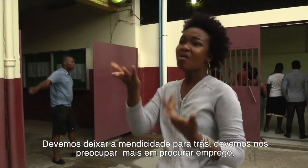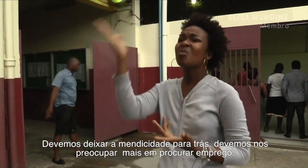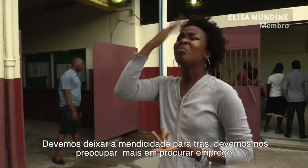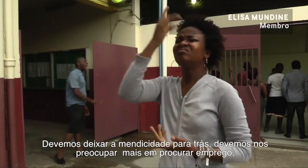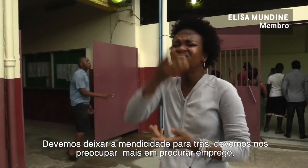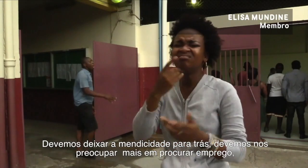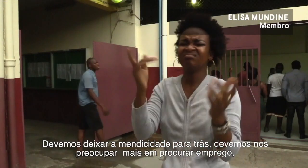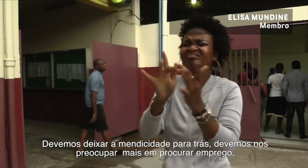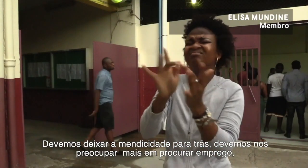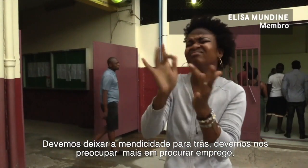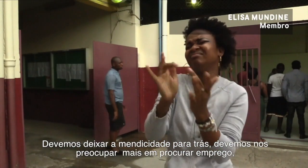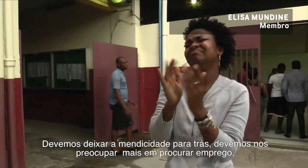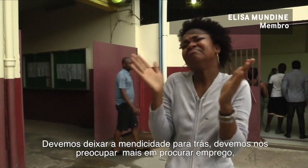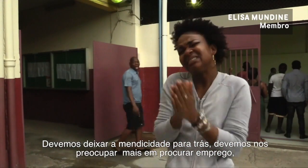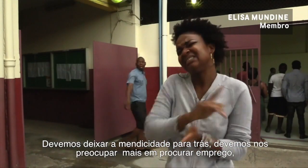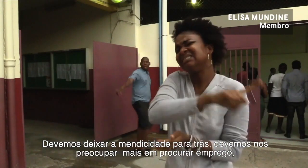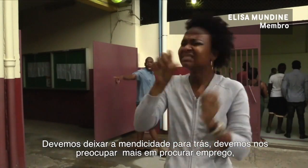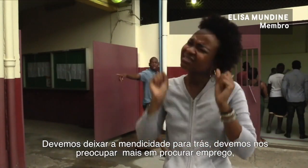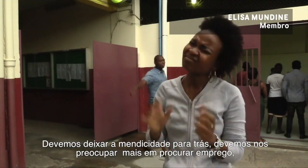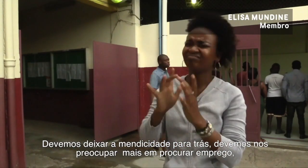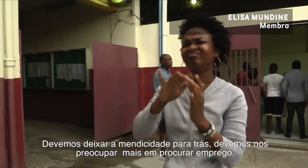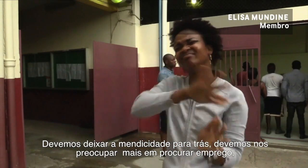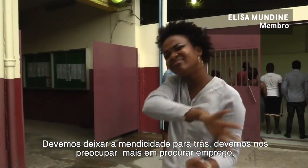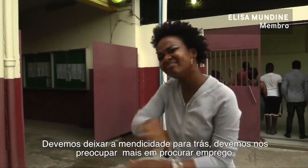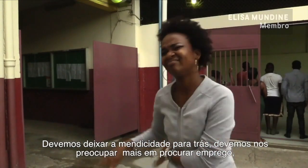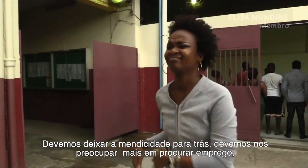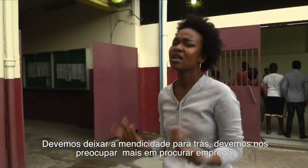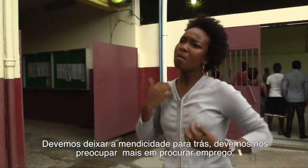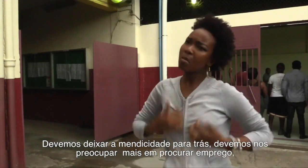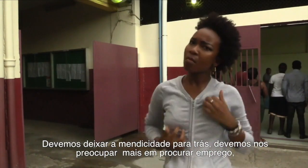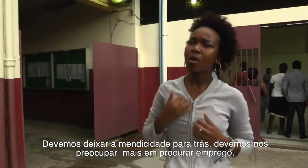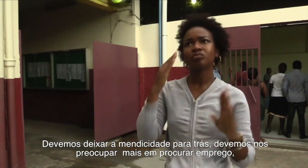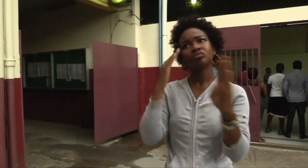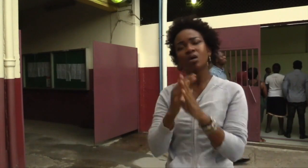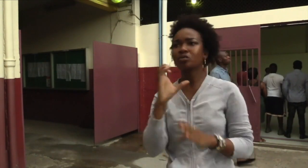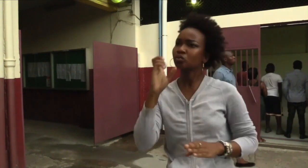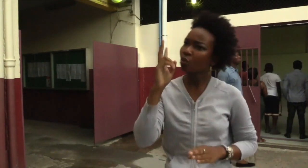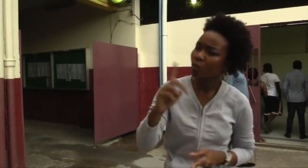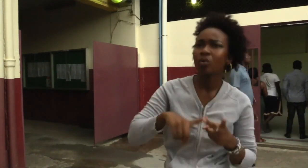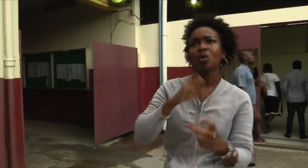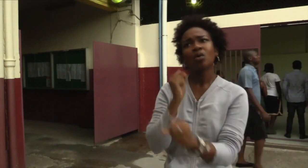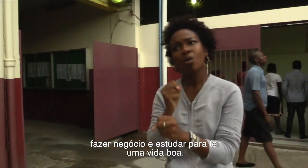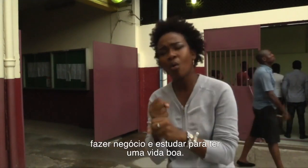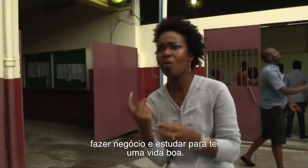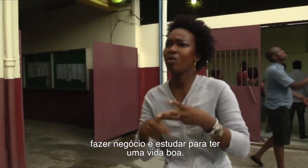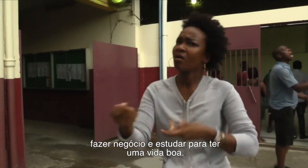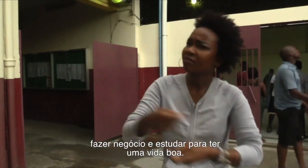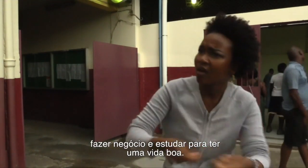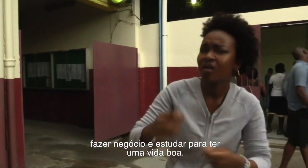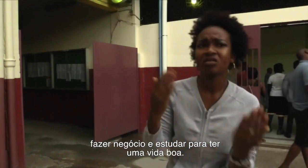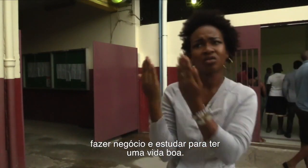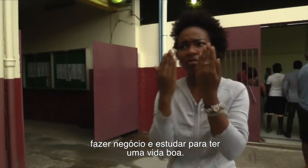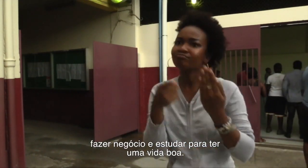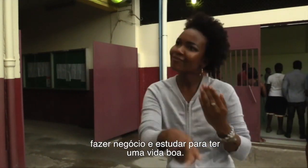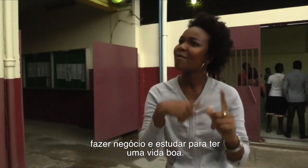Devemos deixar a medicidade para trás. Devemos nos preocupar em procurar emprego, fazer negócio e estudar